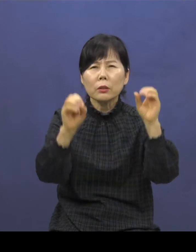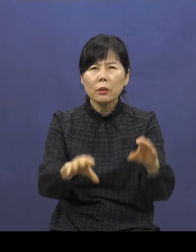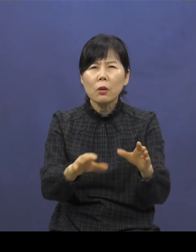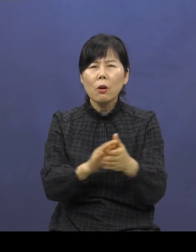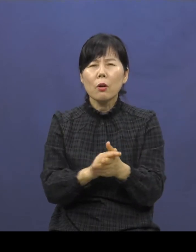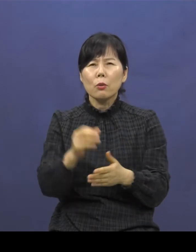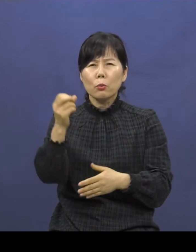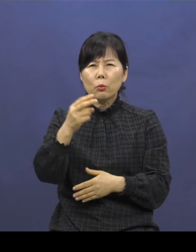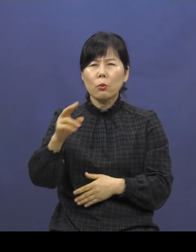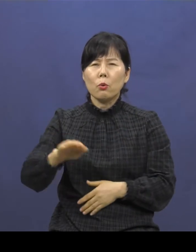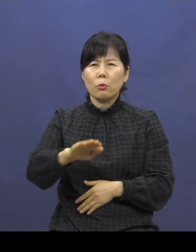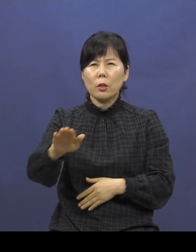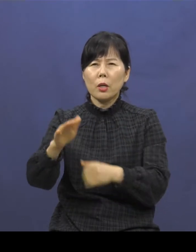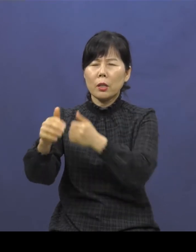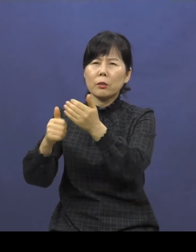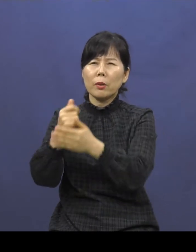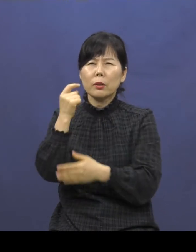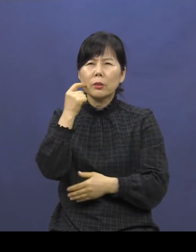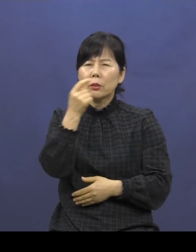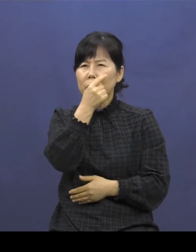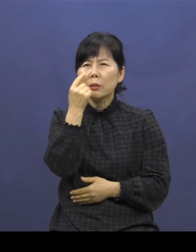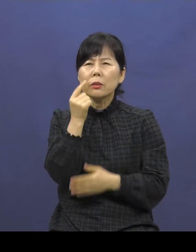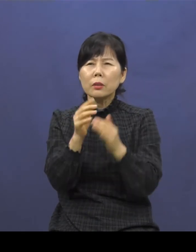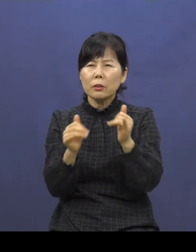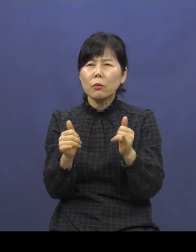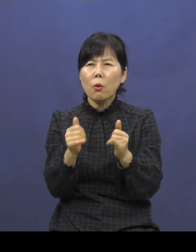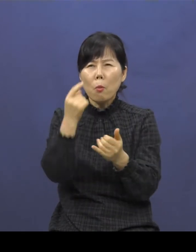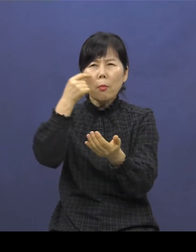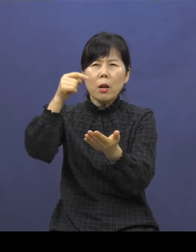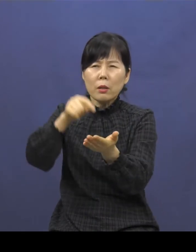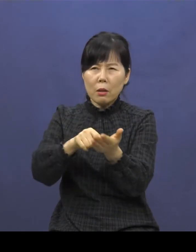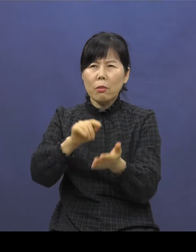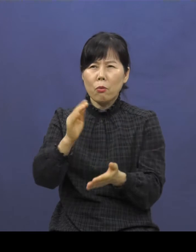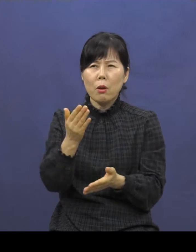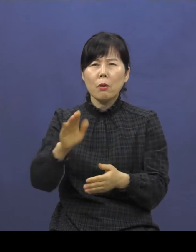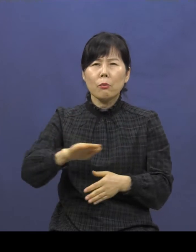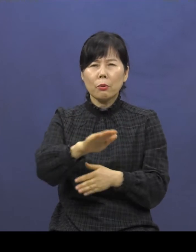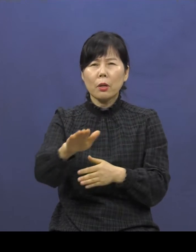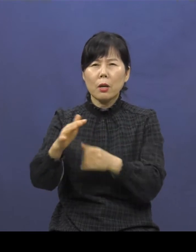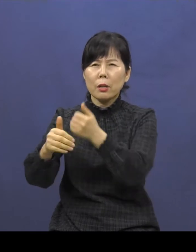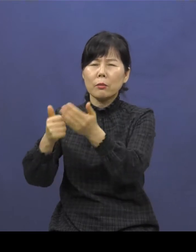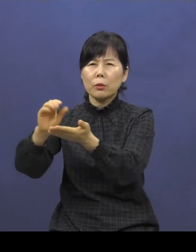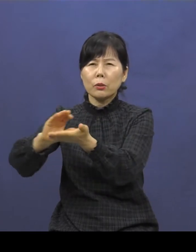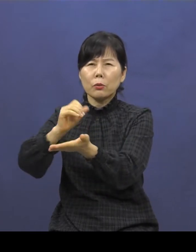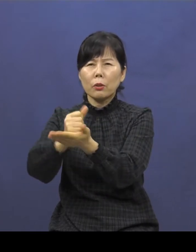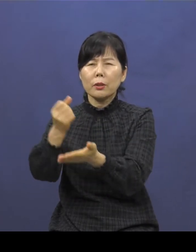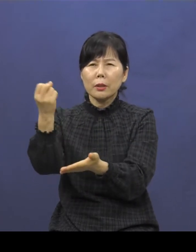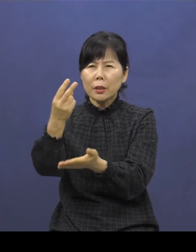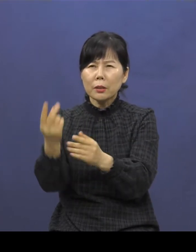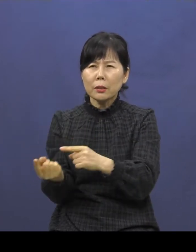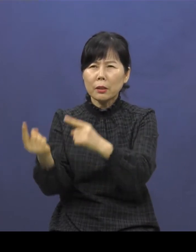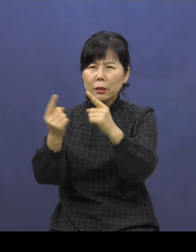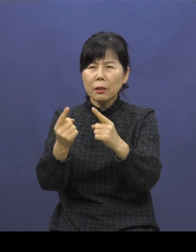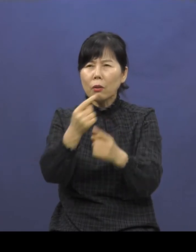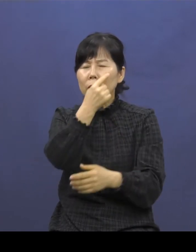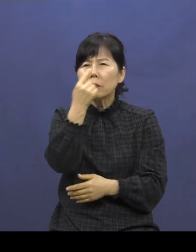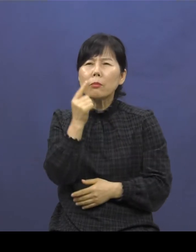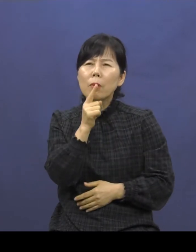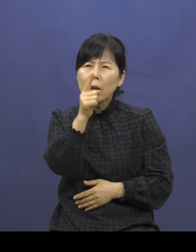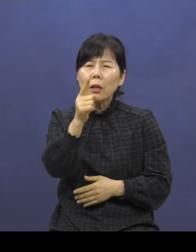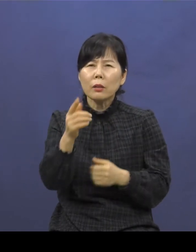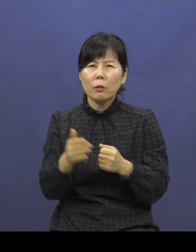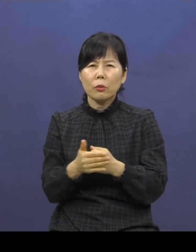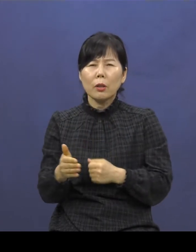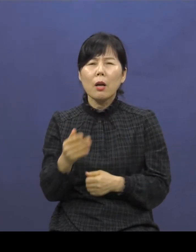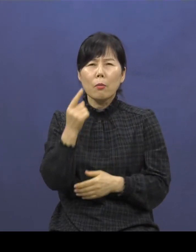너희 믿음도 헛것이며 또 우리가 하나님의 거짓 증인으로 발견되리니 우리가 하나님이 그리스도를 다시